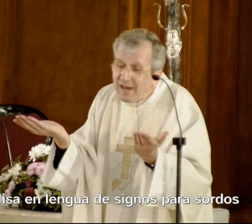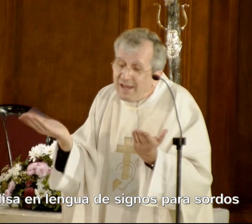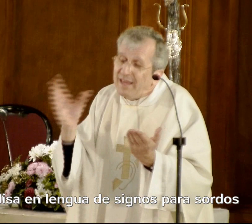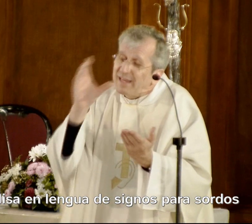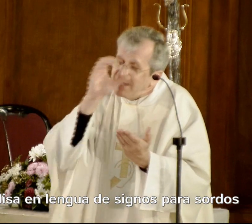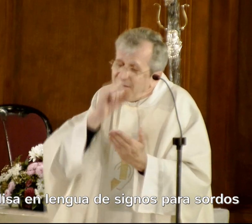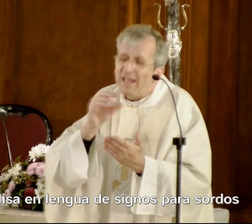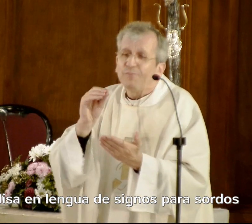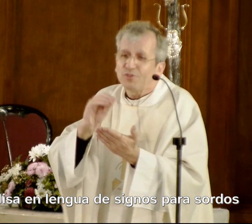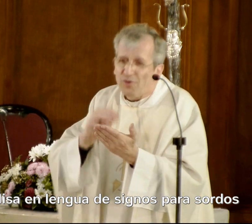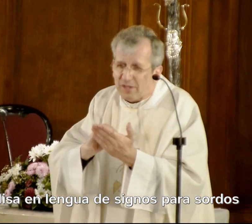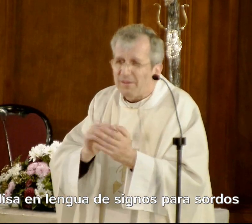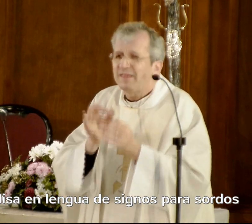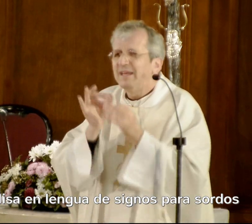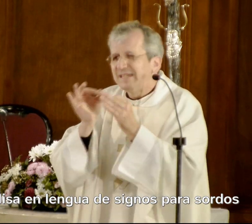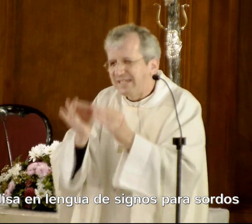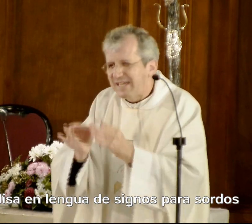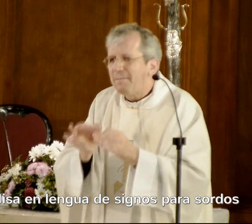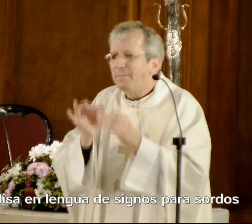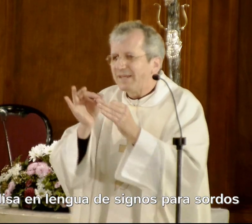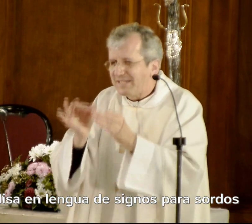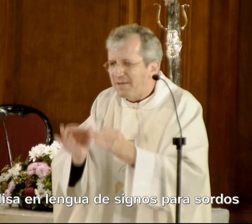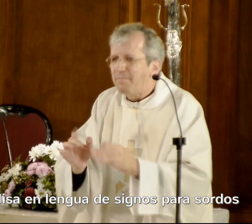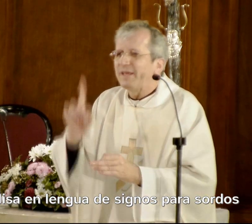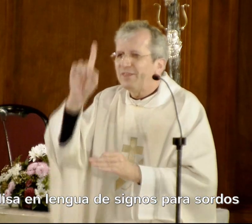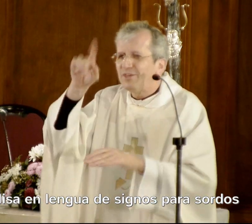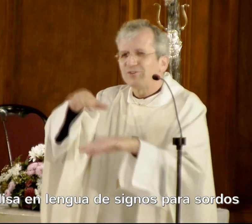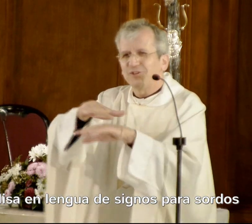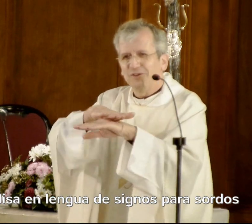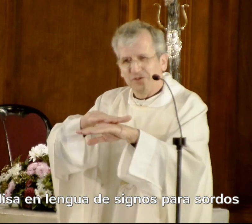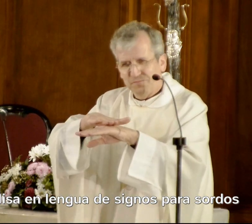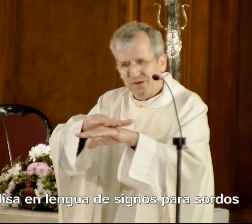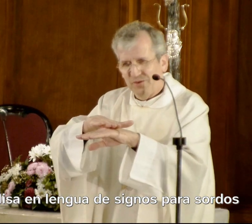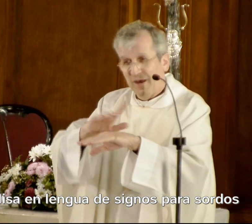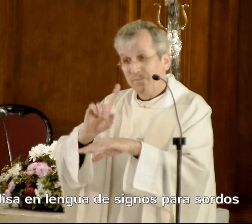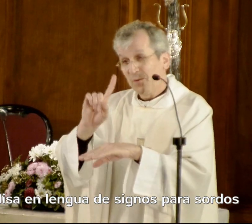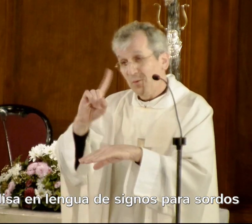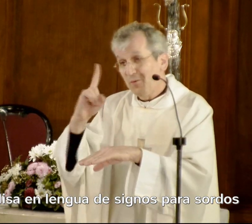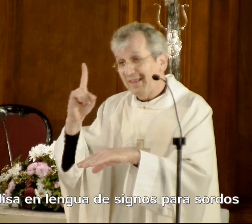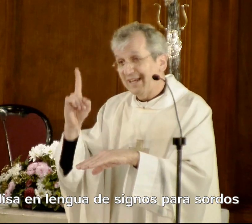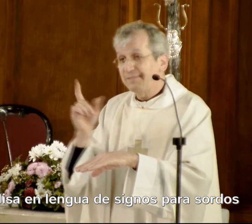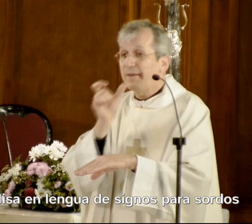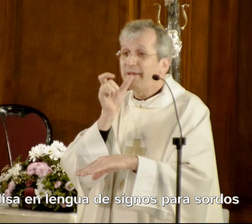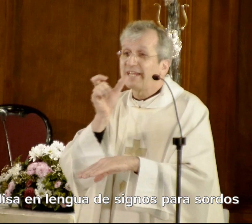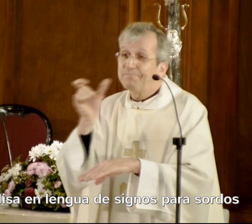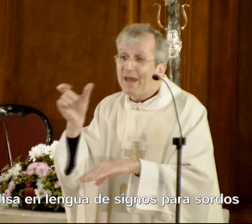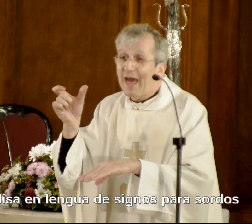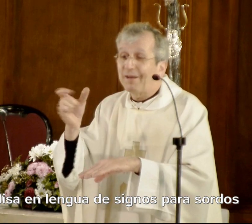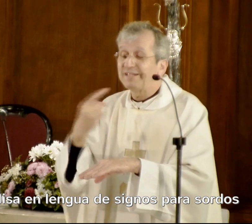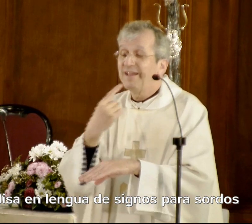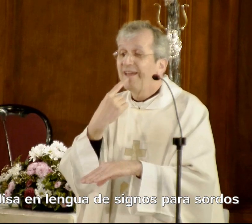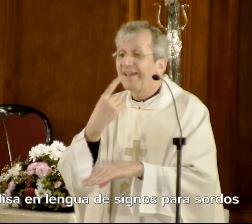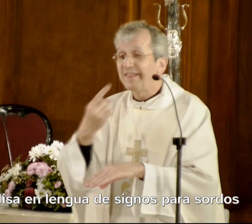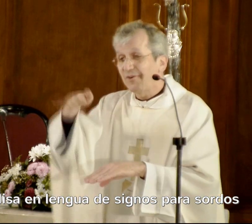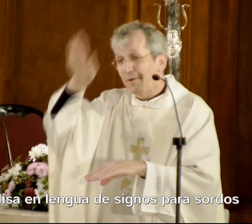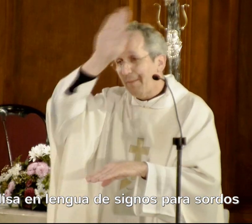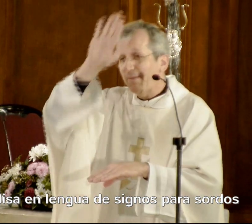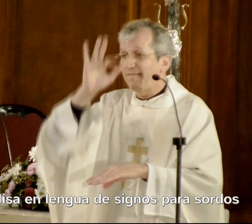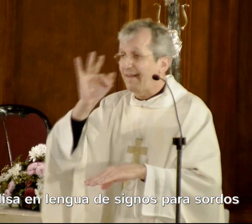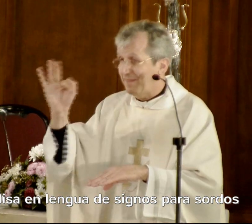confía en que si fallamos otra vez, siempre, siempre Dios nos perdona. una de las primeras palabras que dijo el Papa